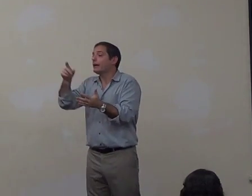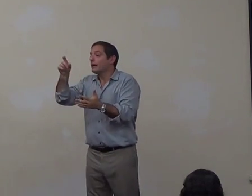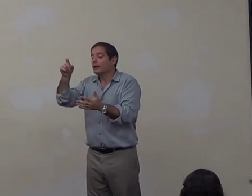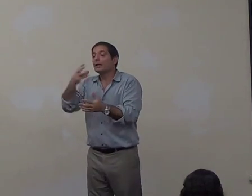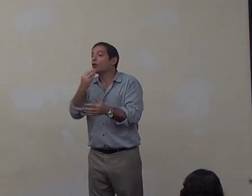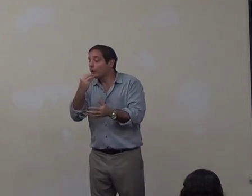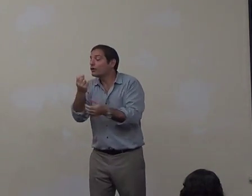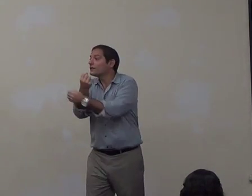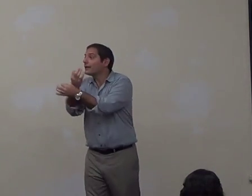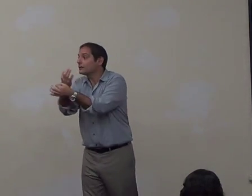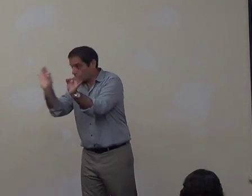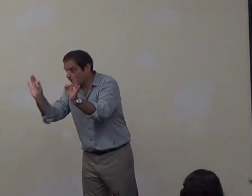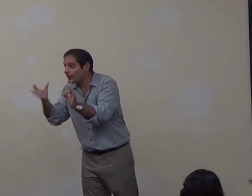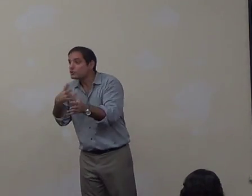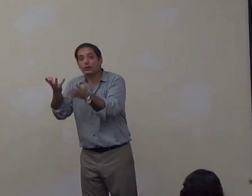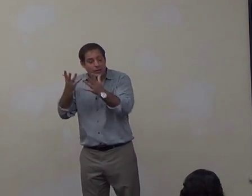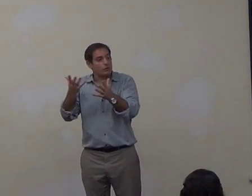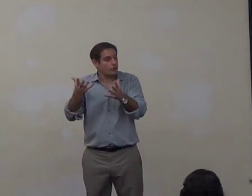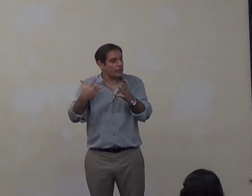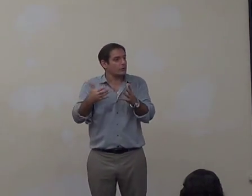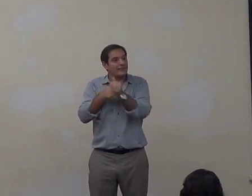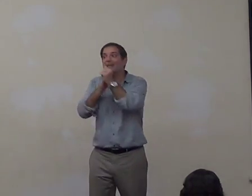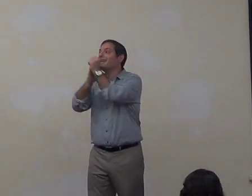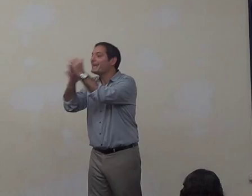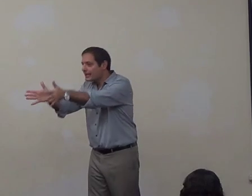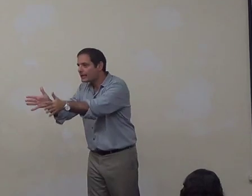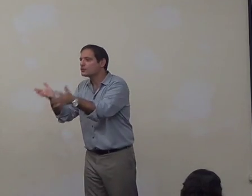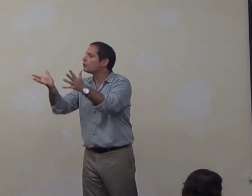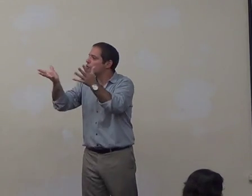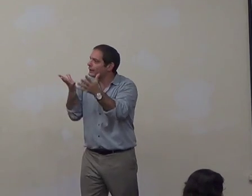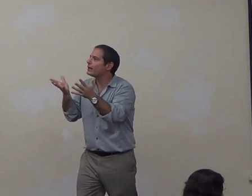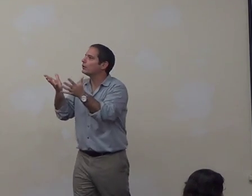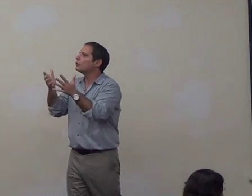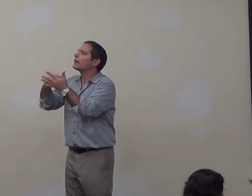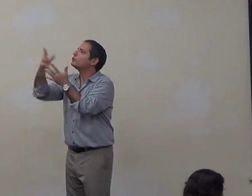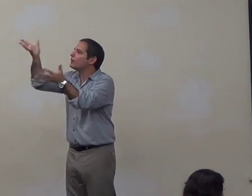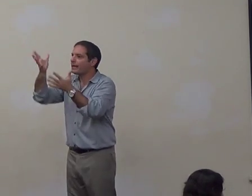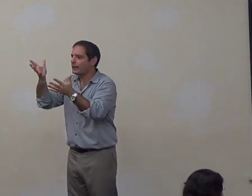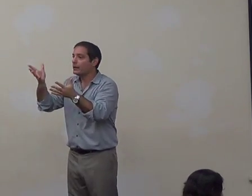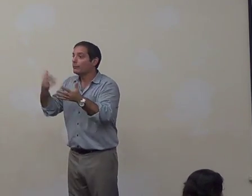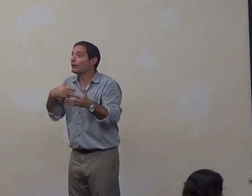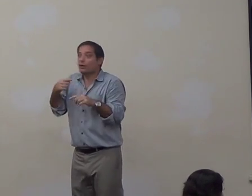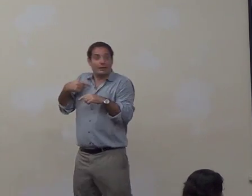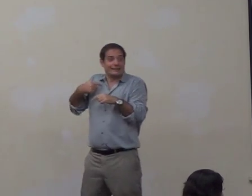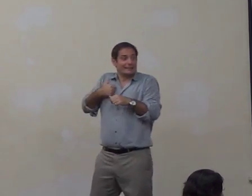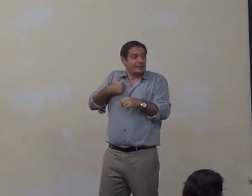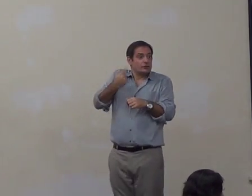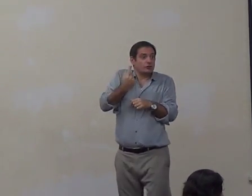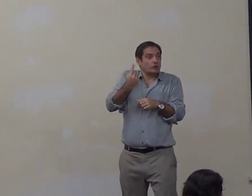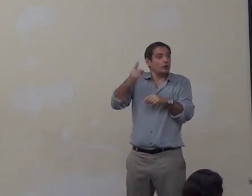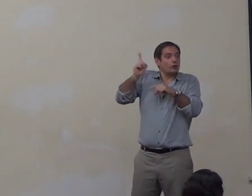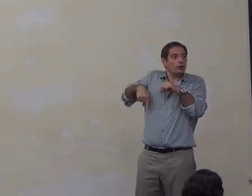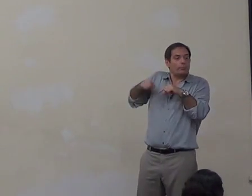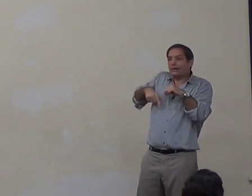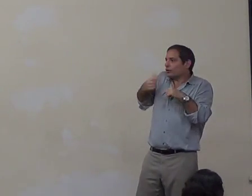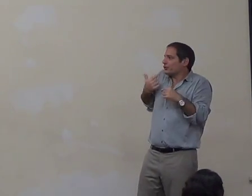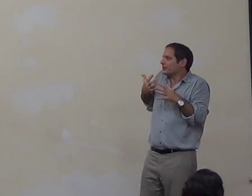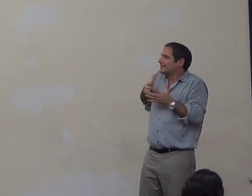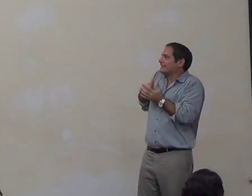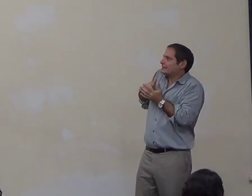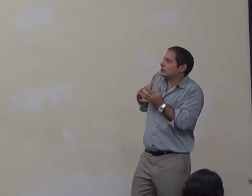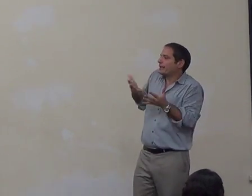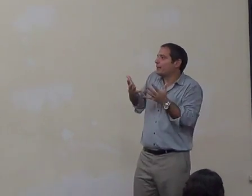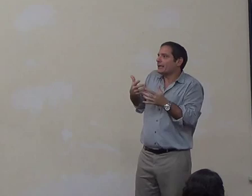yo quiero que los judíos sean free, yo quiero ser el líder, yo quiero, lo que tú digas, pero yo solo no puedo,